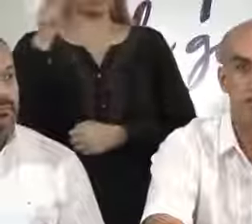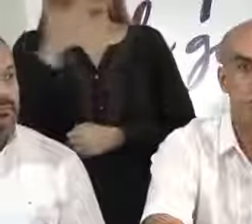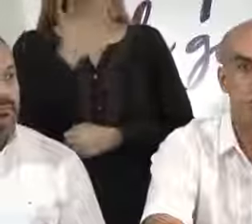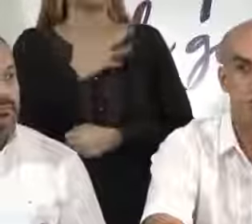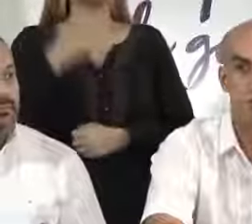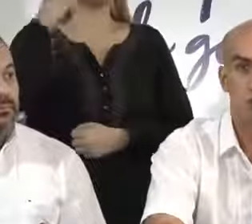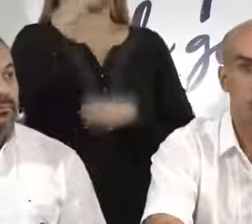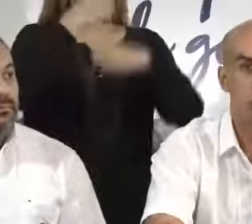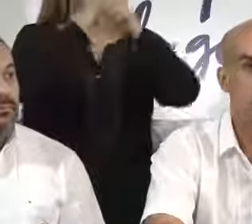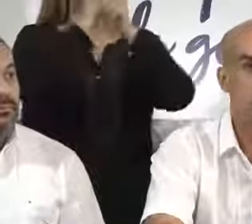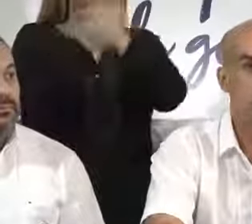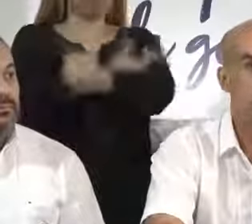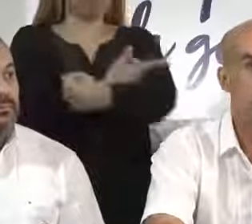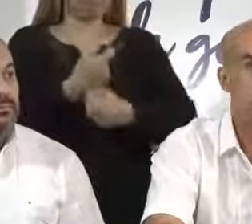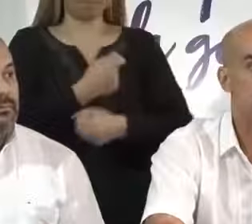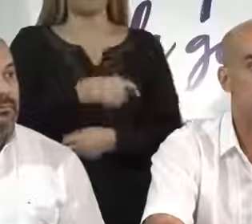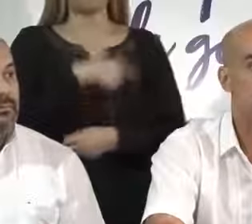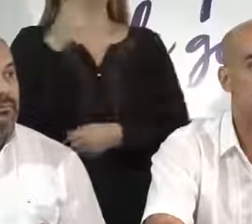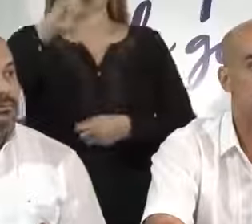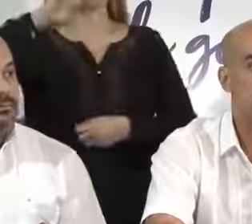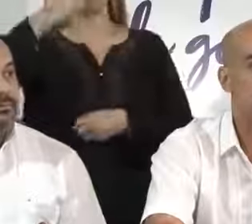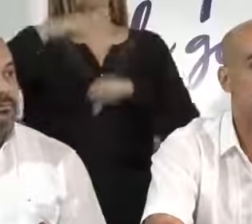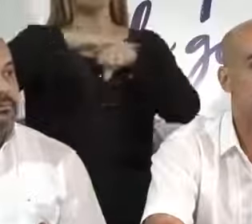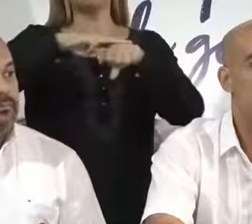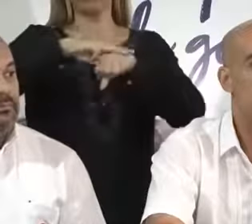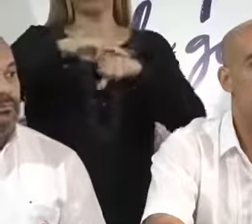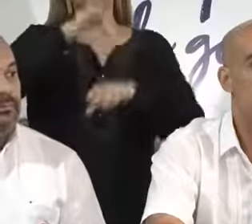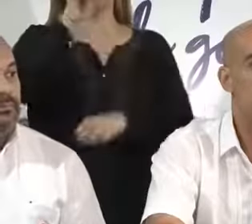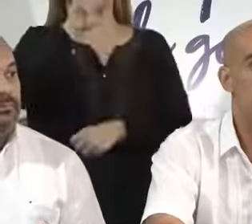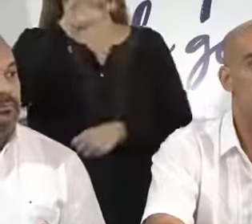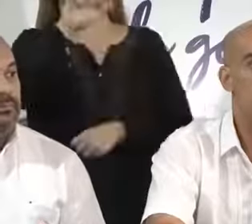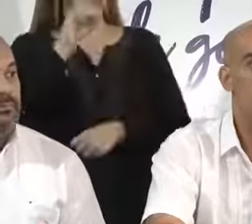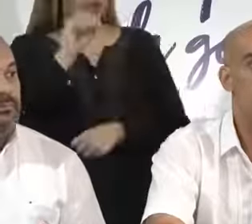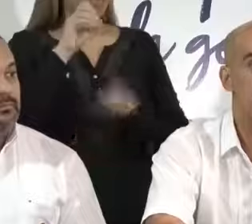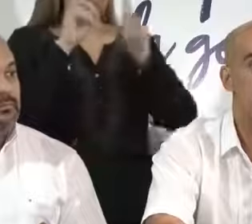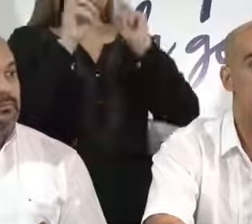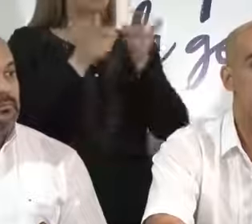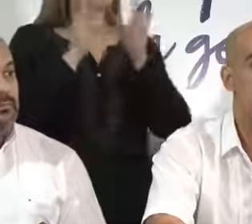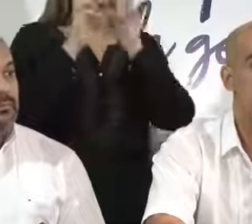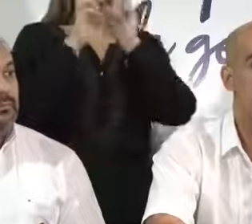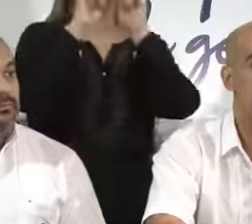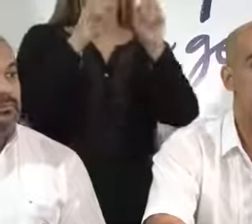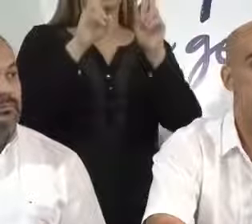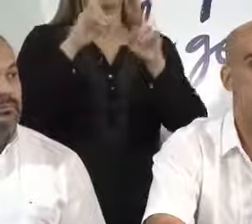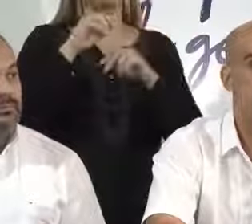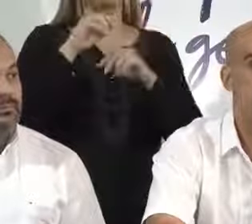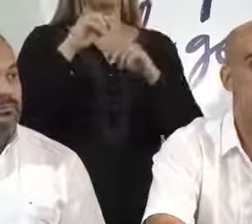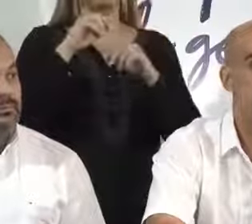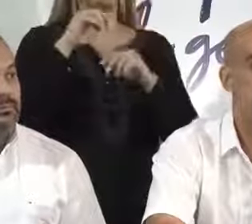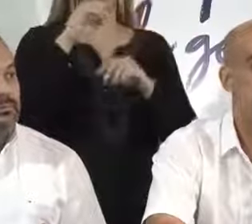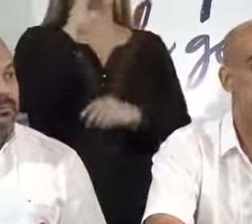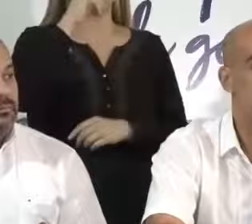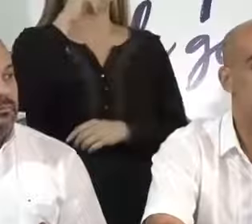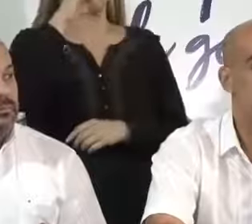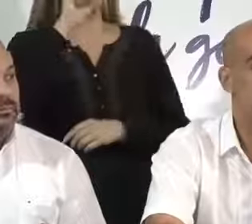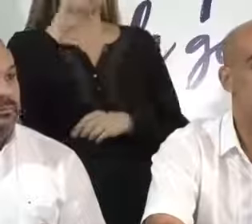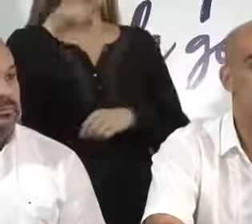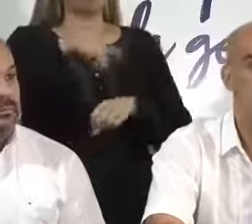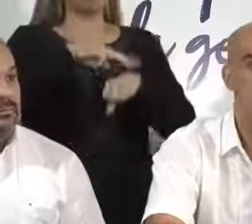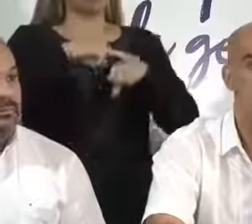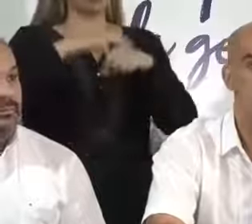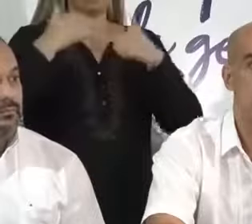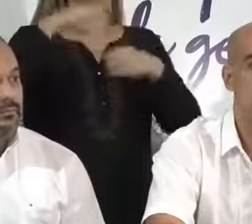Central, doctor Julio Rolón, viceministro de Salud, doctor Roberto Scotto, representante de la Organización Panamericana de la Salud en Paraguay,